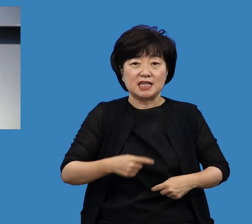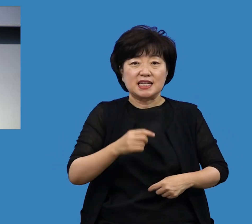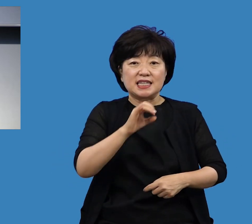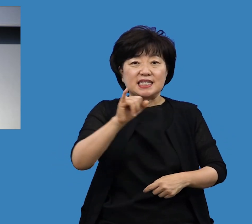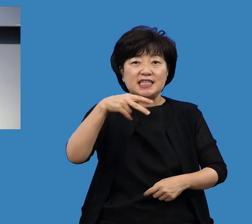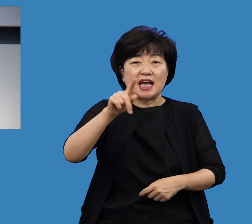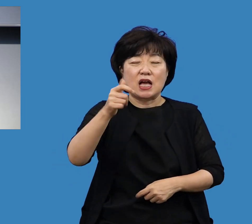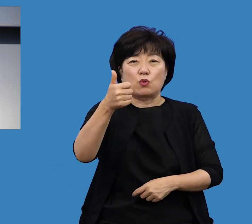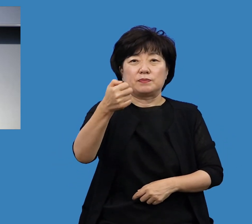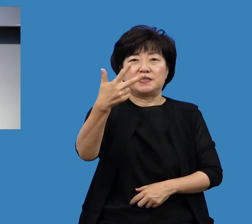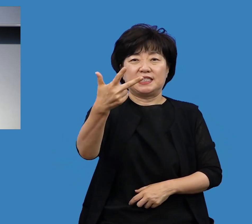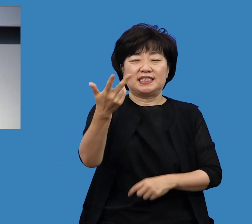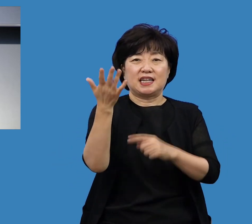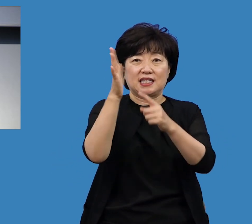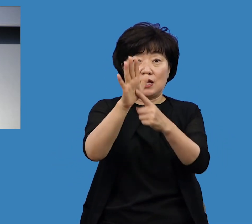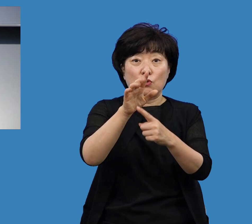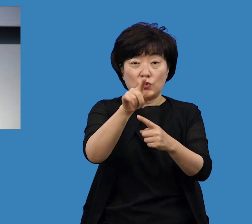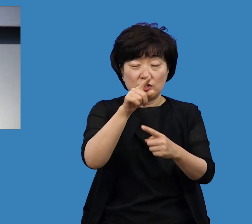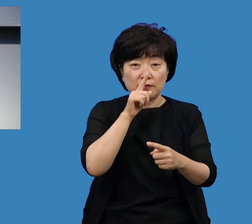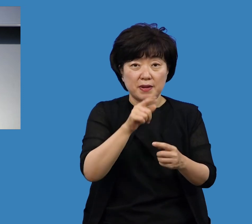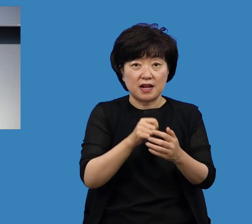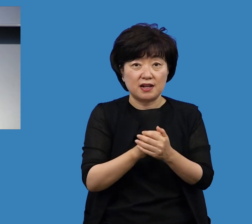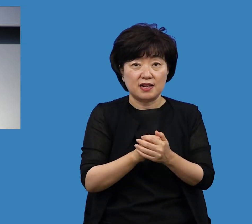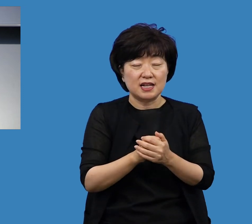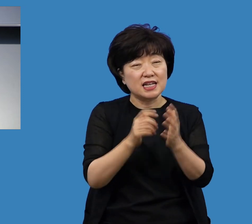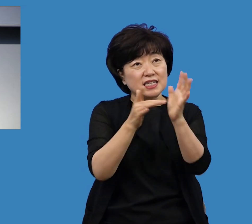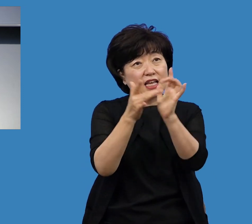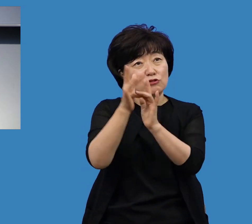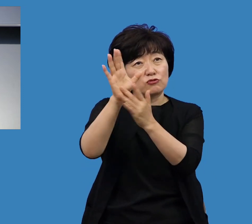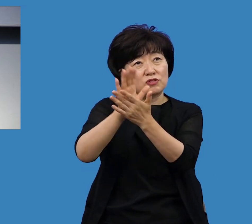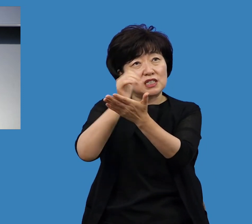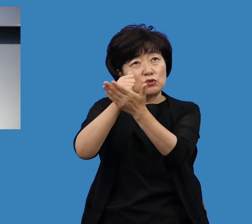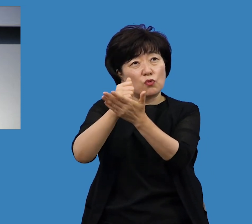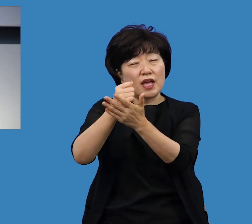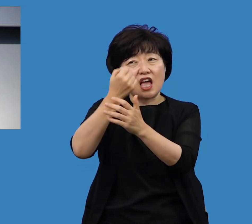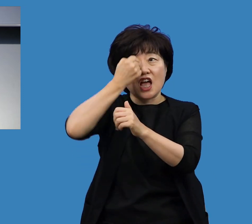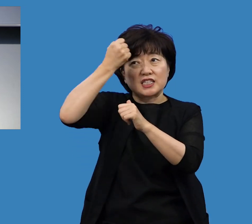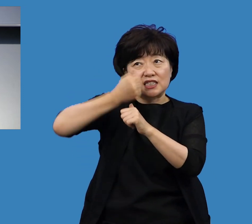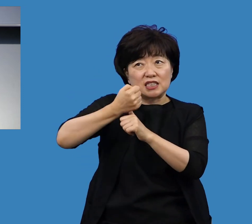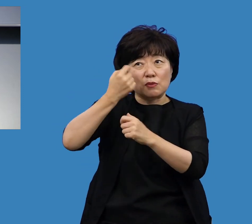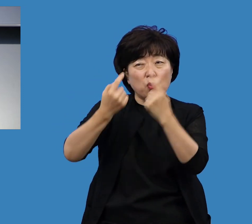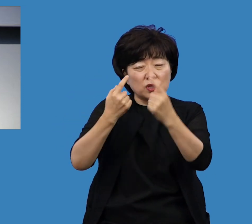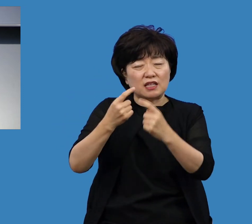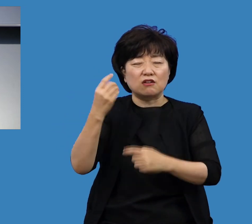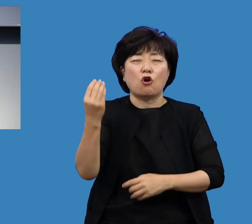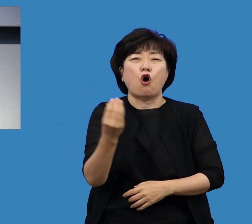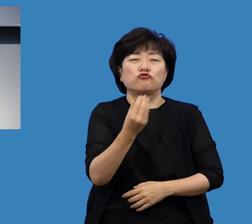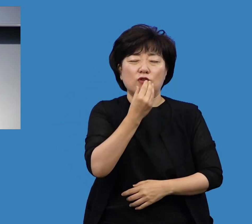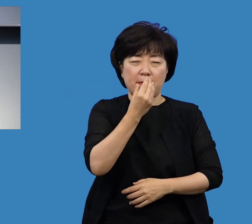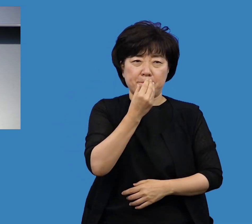그것은 예수 그리스도를 위한 칭의보다는 어떤 거룩함, 그러니까